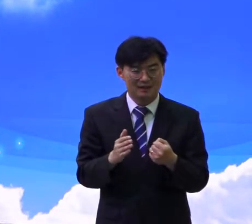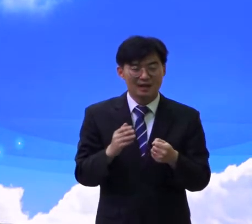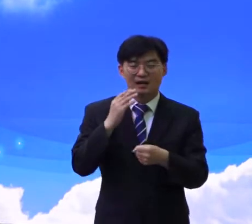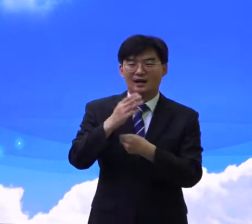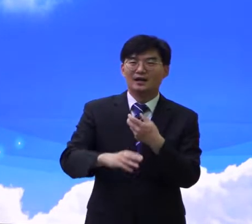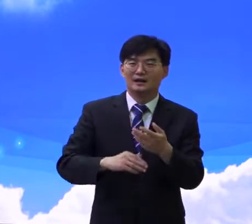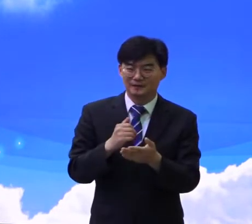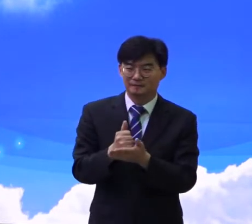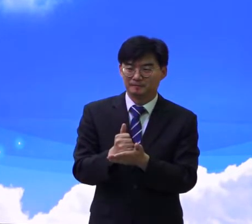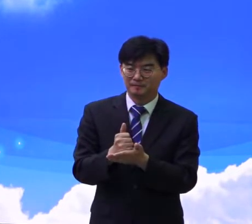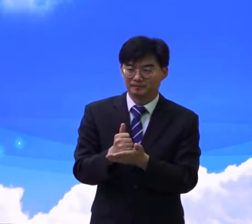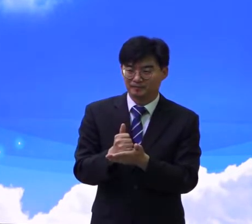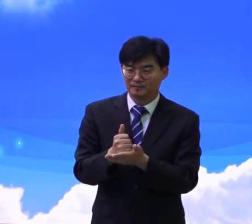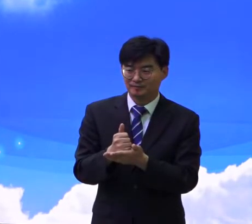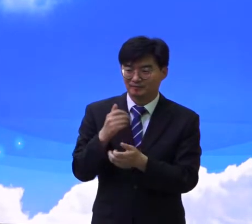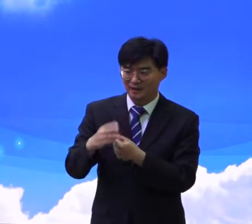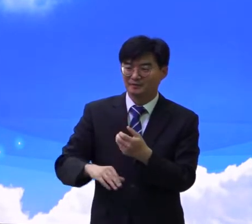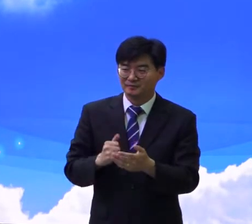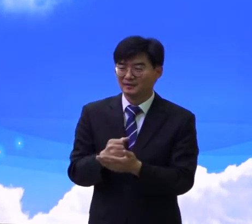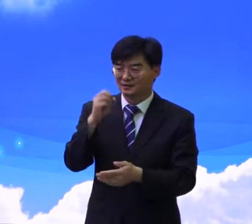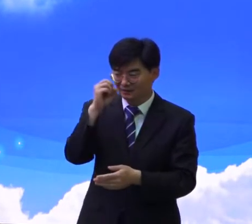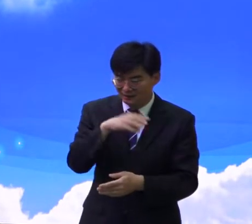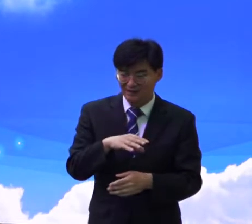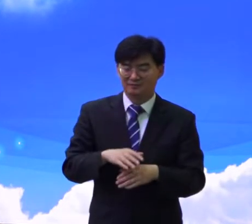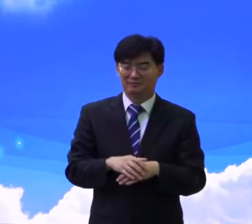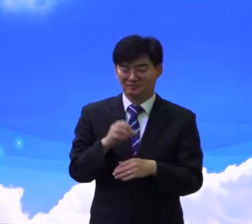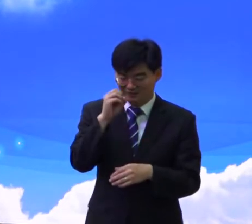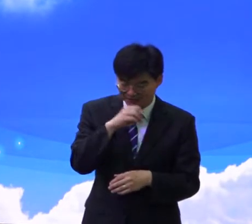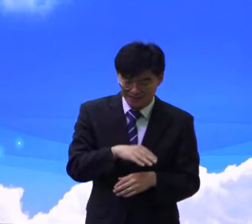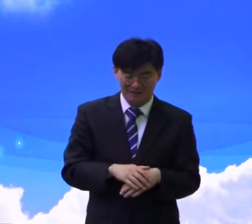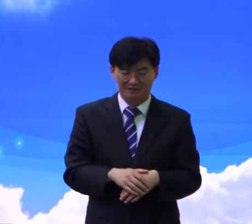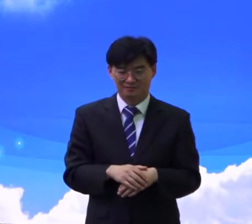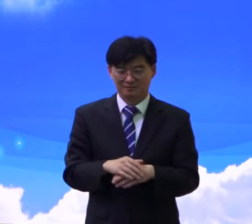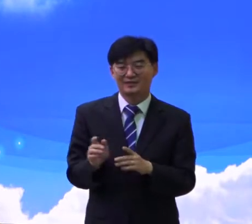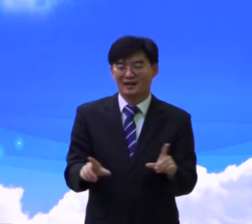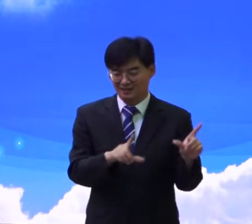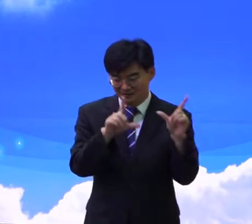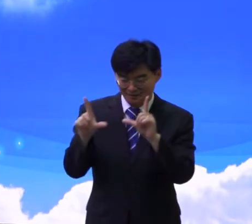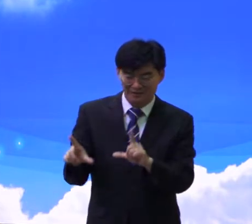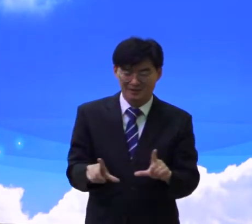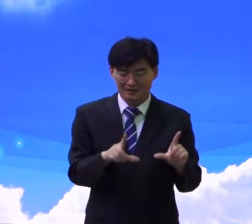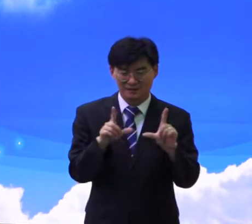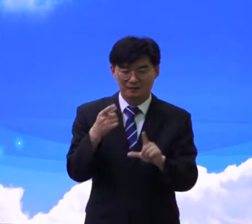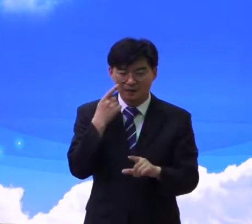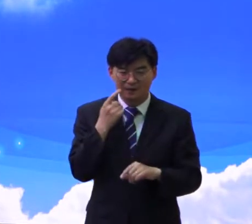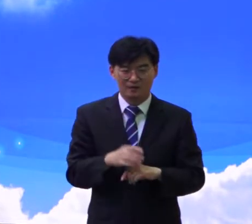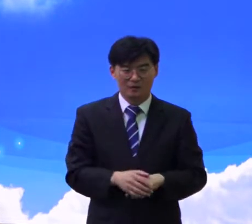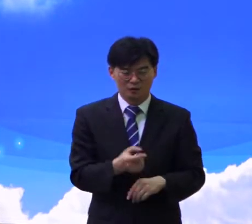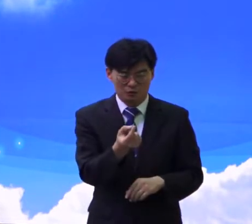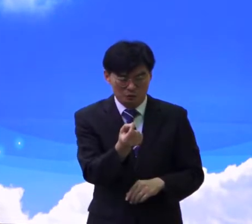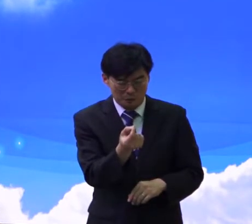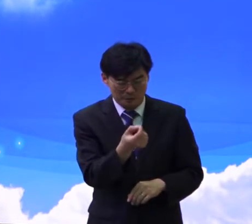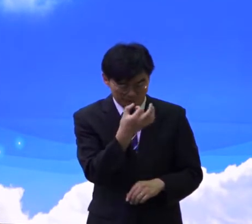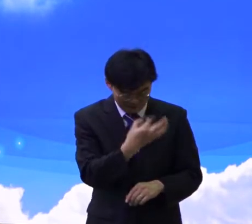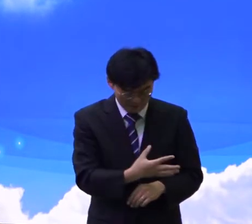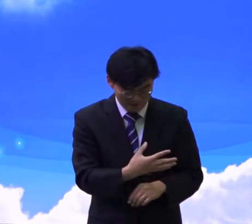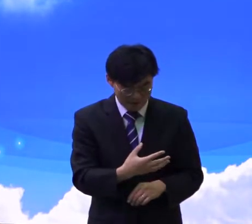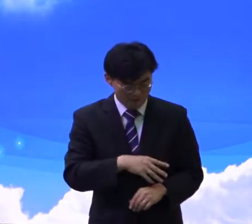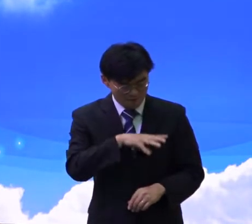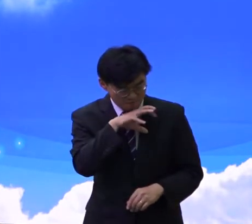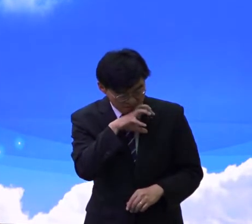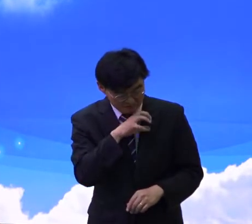그저 그렇게 살아가고 있는 것입니다. 조금만 어려움을 당하거나 조금만 괴로운 일을 겪게 되면